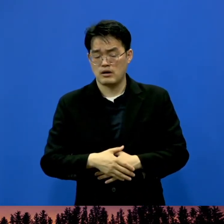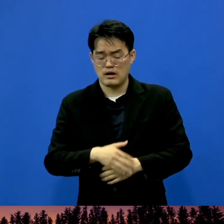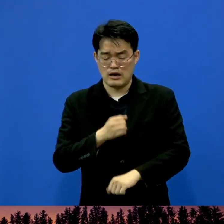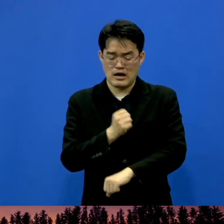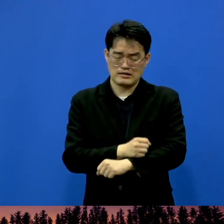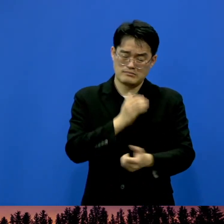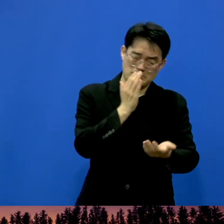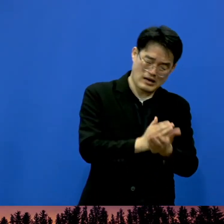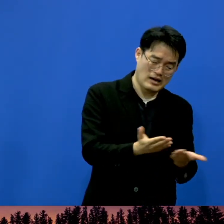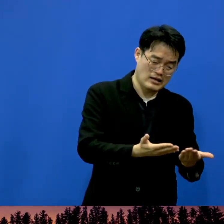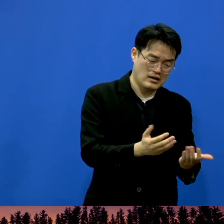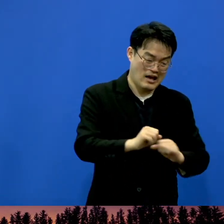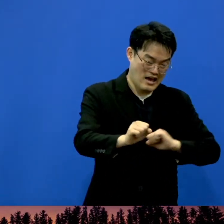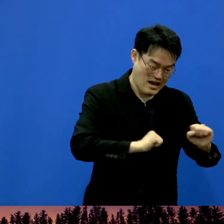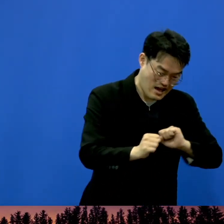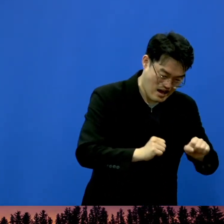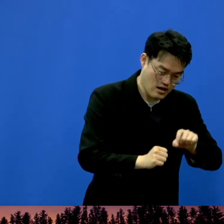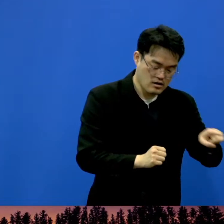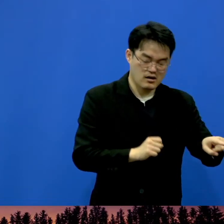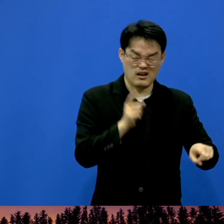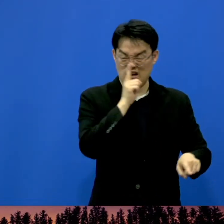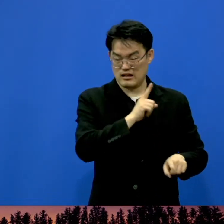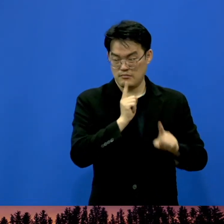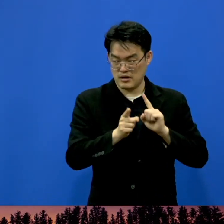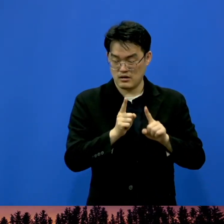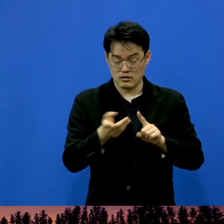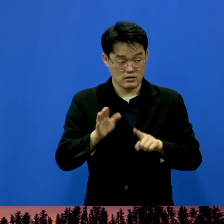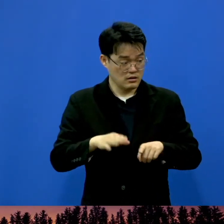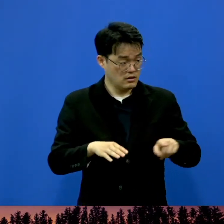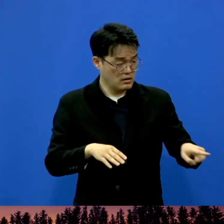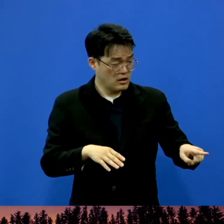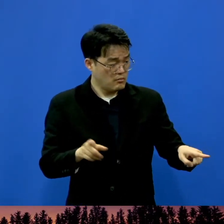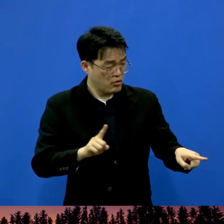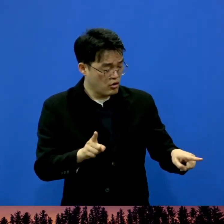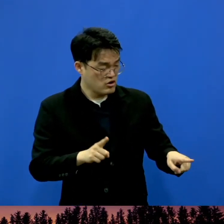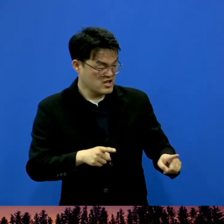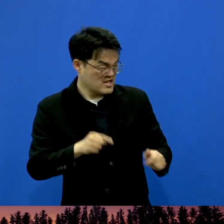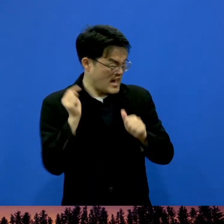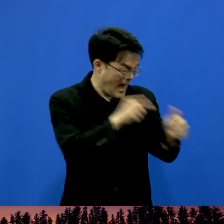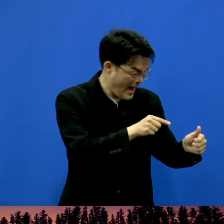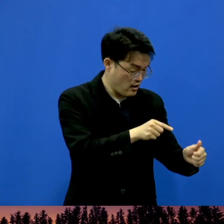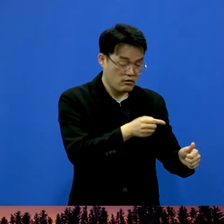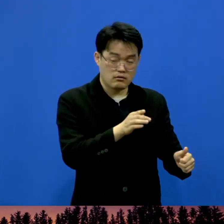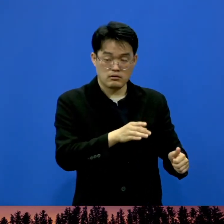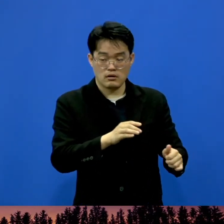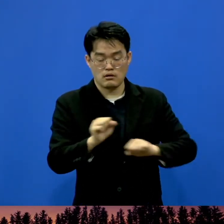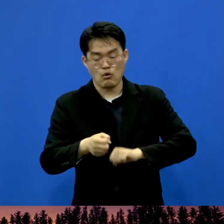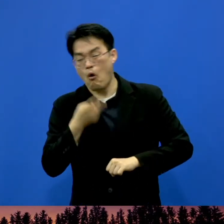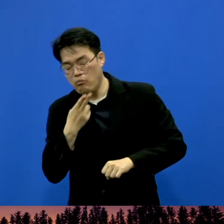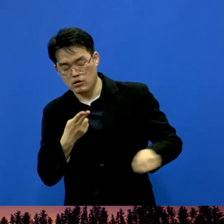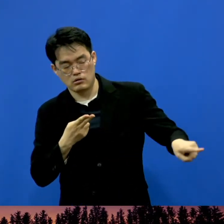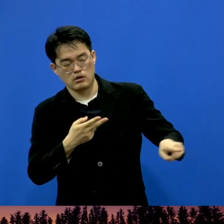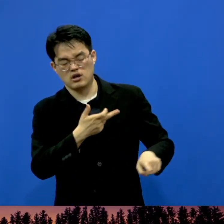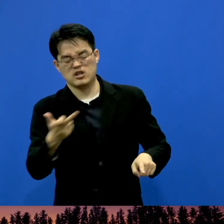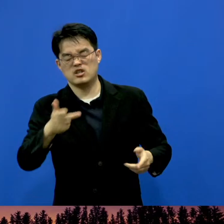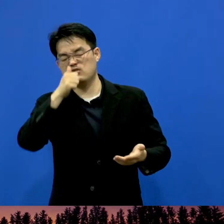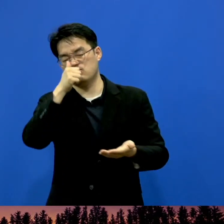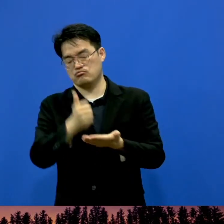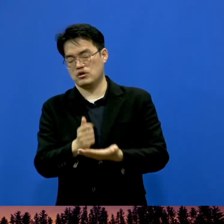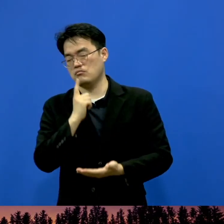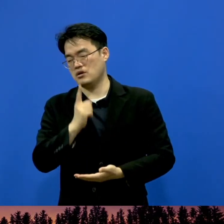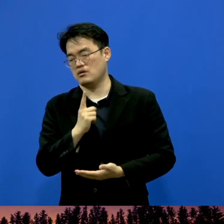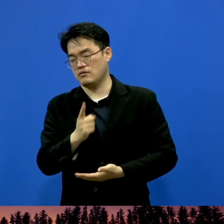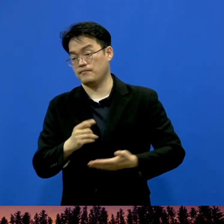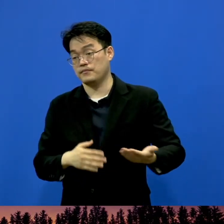그러나 해야 할 것을 하지 않은 것은 더 큰 죄예요. 십계명을 보십시오. 앞부분에는 하나님과 관련된 것이 다 뭐냐면 하라예요.